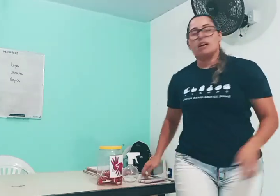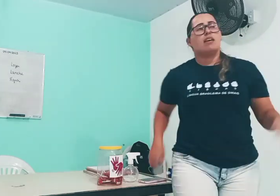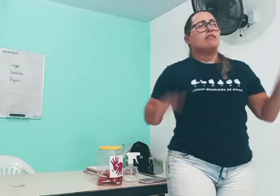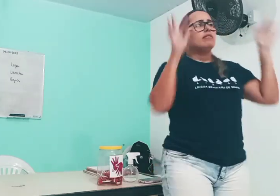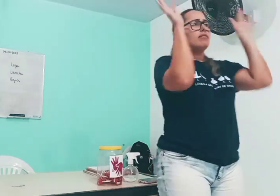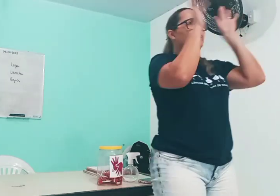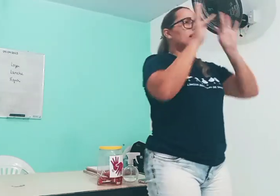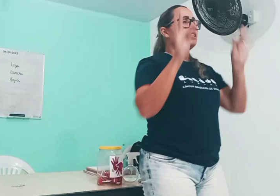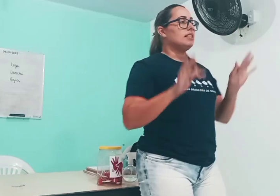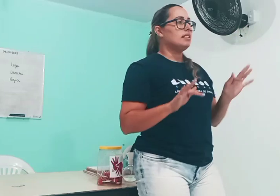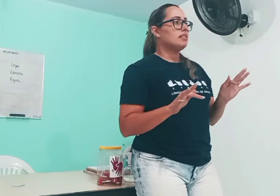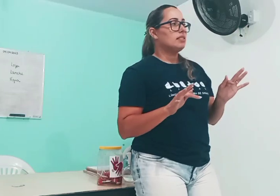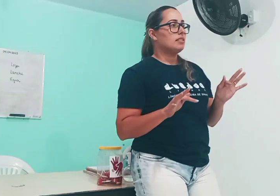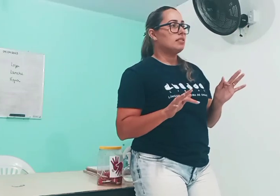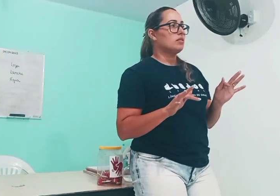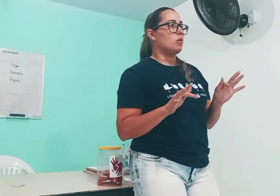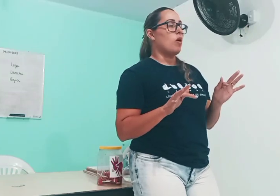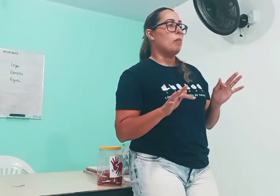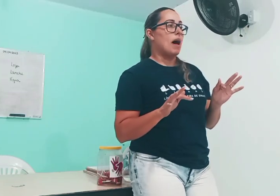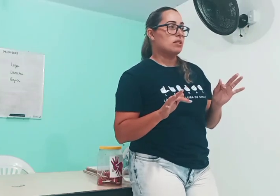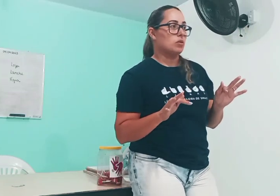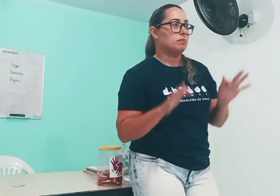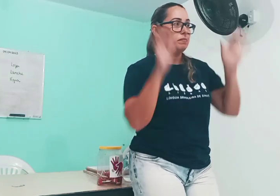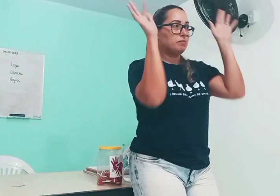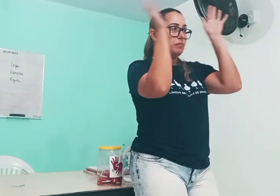né? Feliz Páscoa. Qual Páscoa?